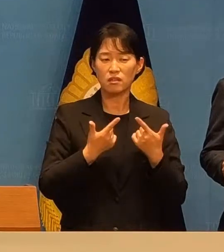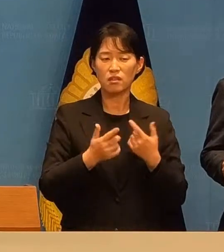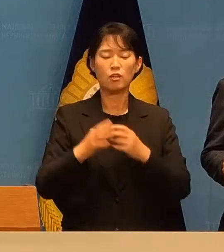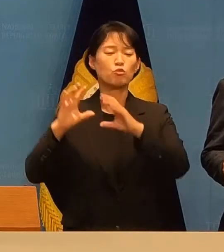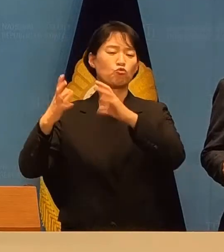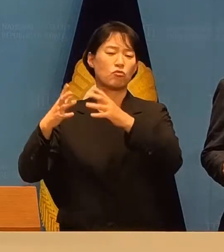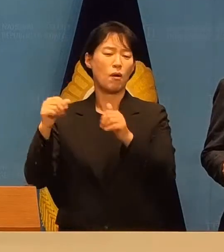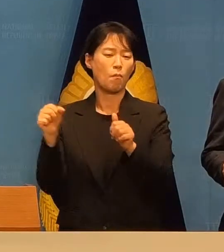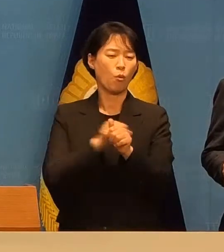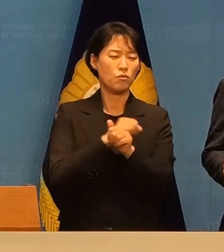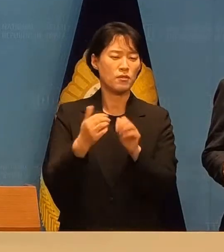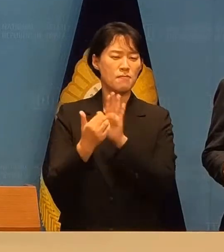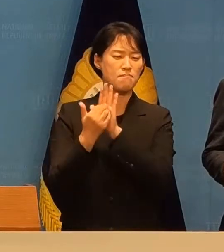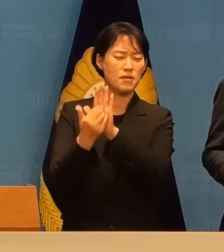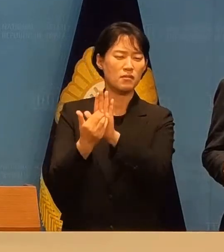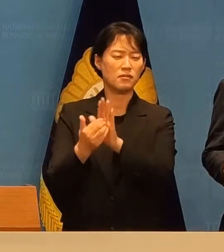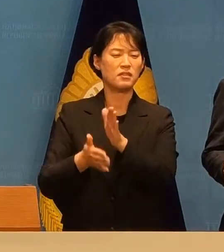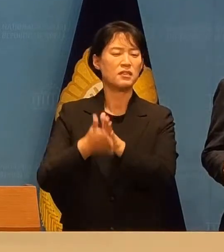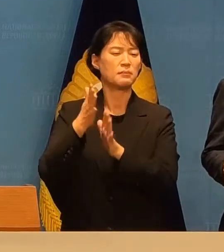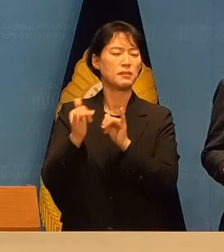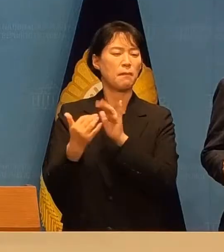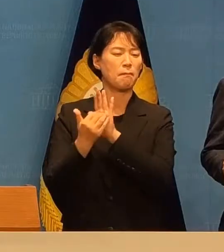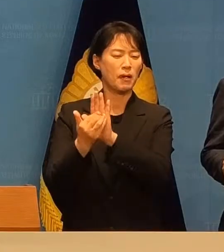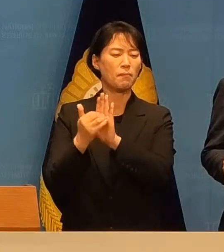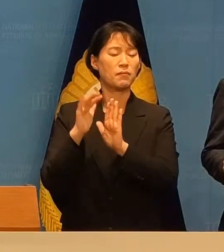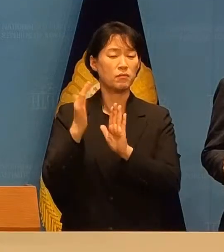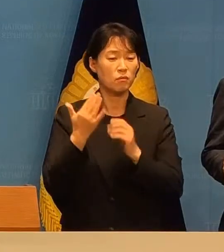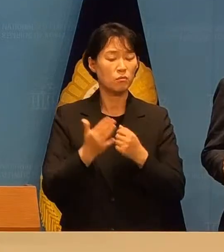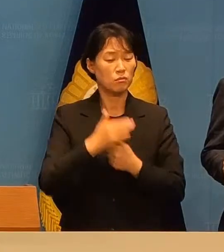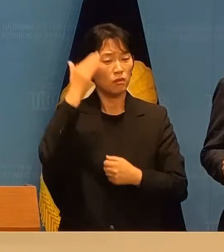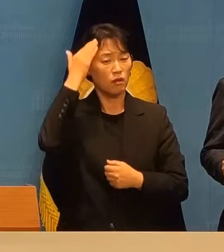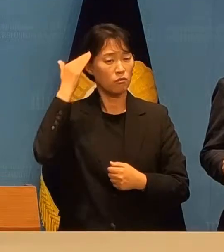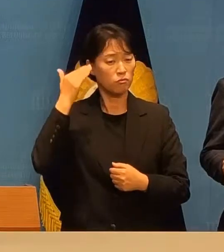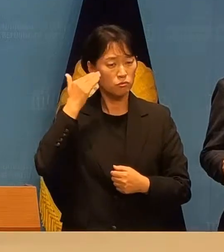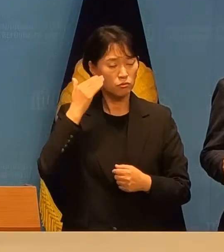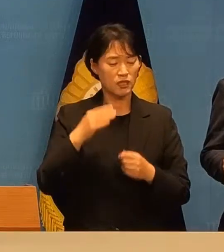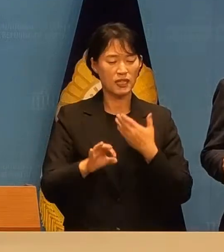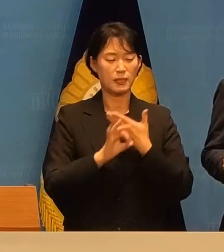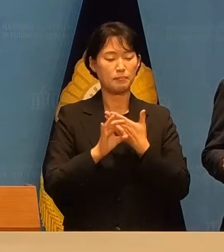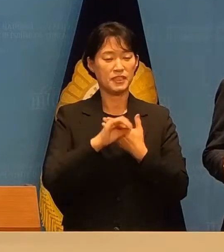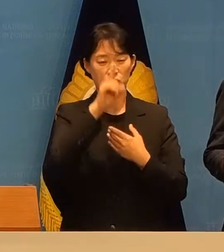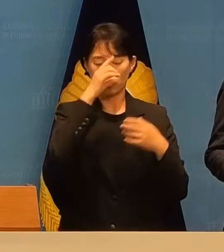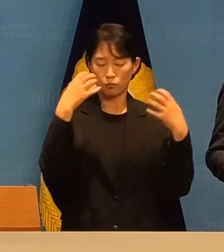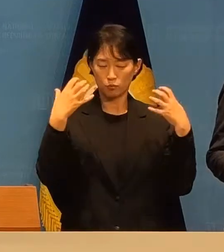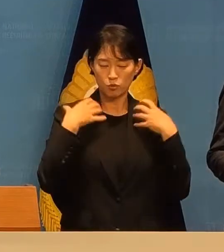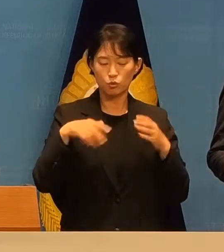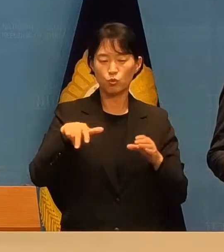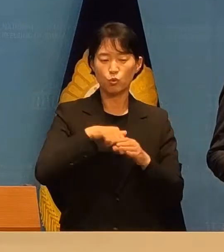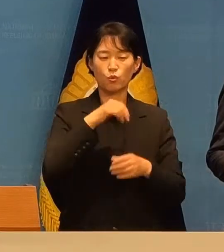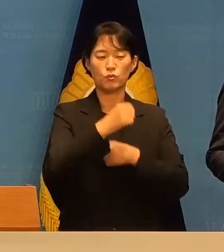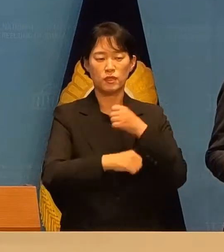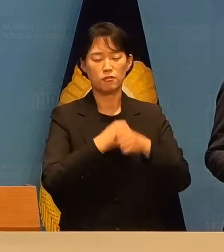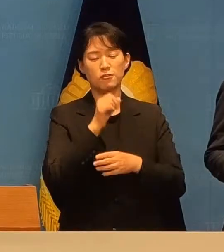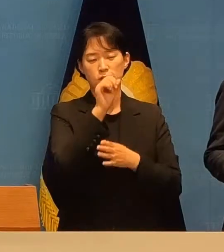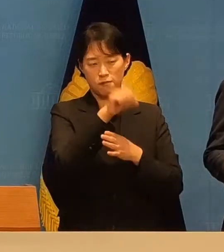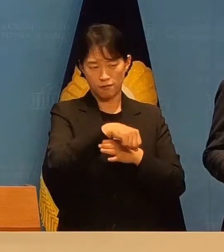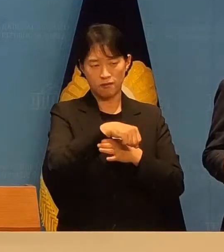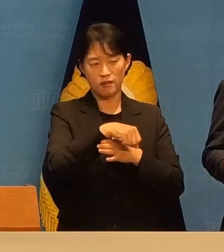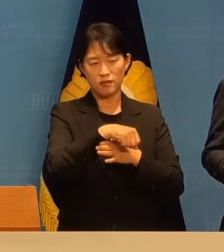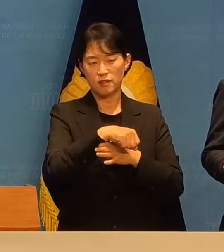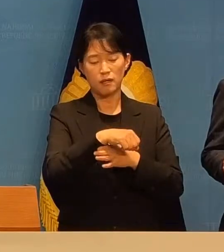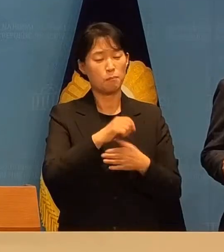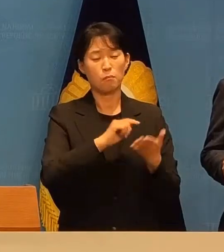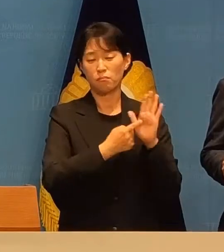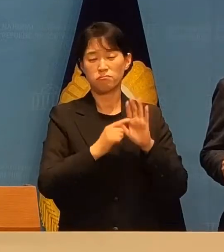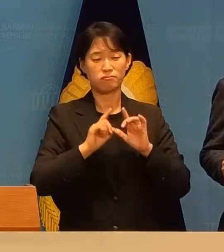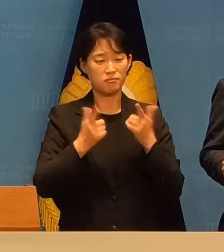국가 폭력에 맞선 시민의 방패였습니다. 대한민국 임시정부는 종교 자유를 허용으로 표현하지